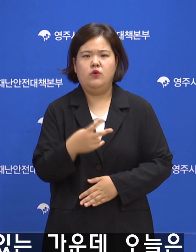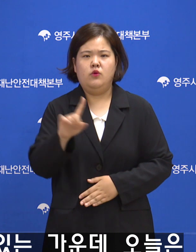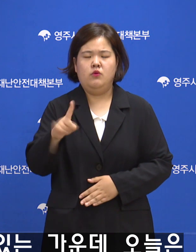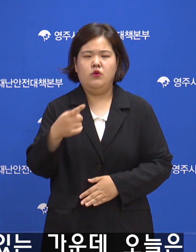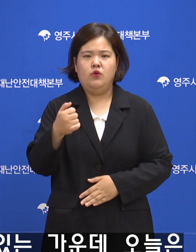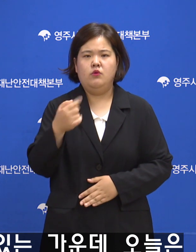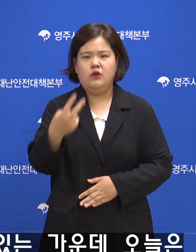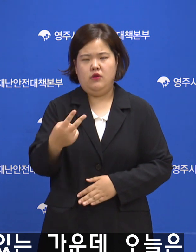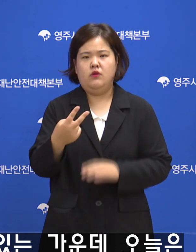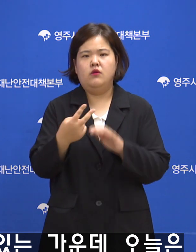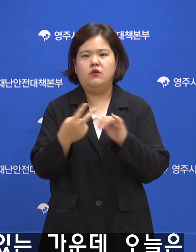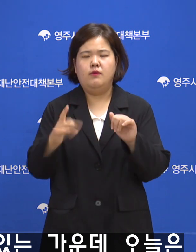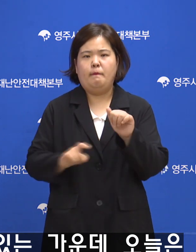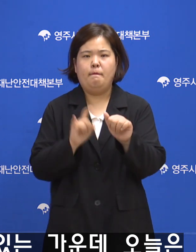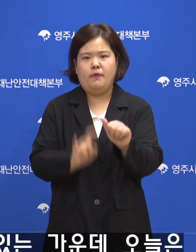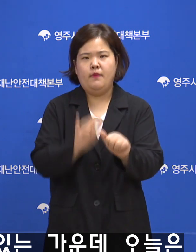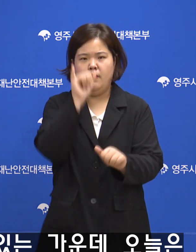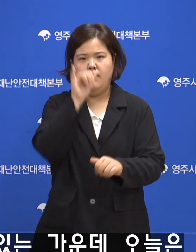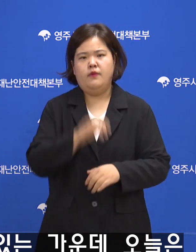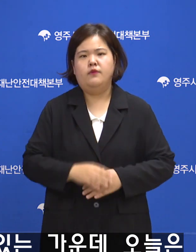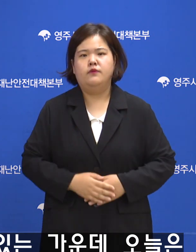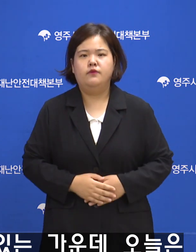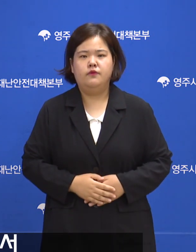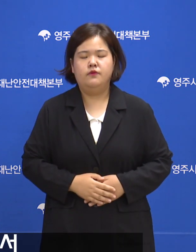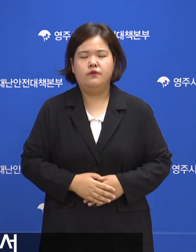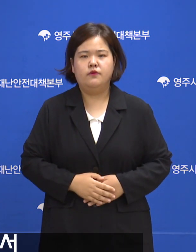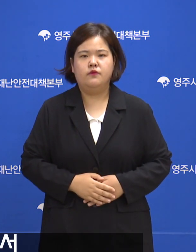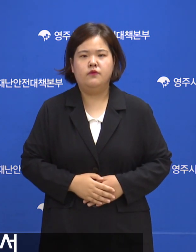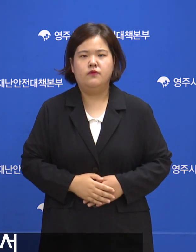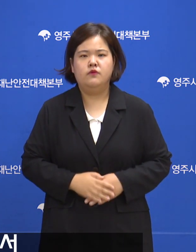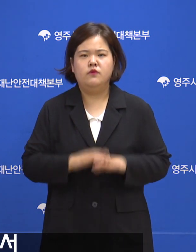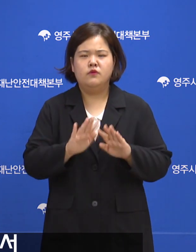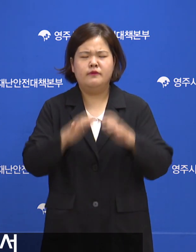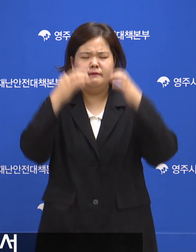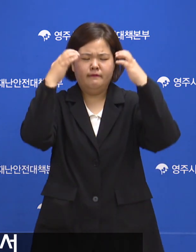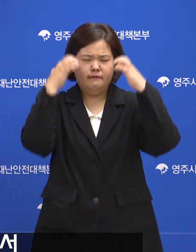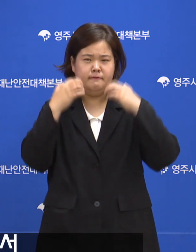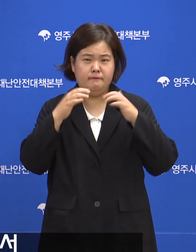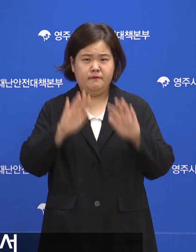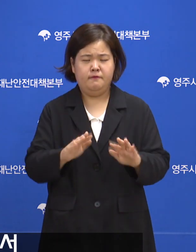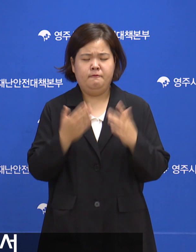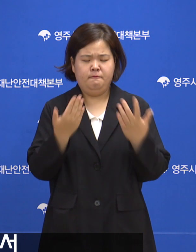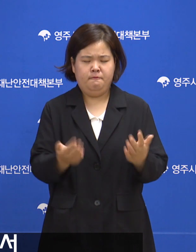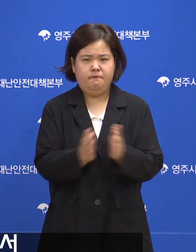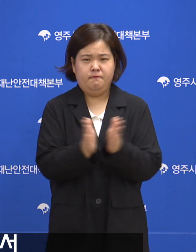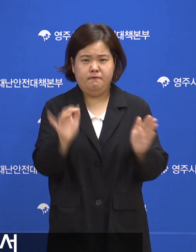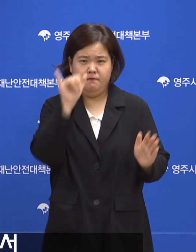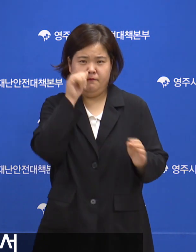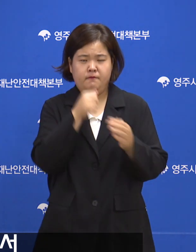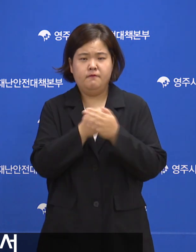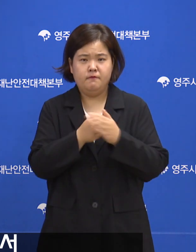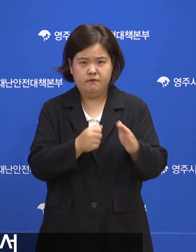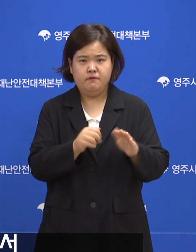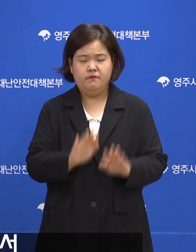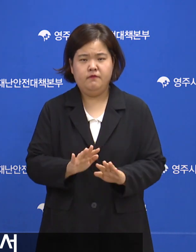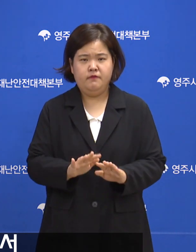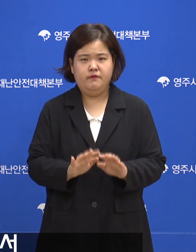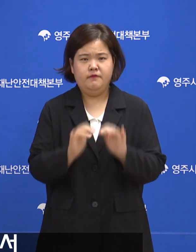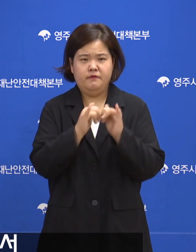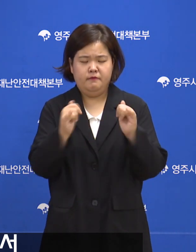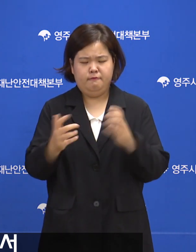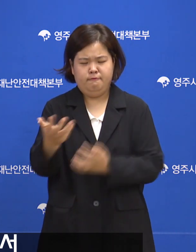2,000명이 넘는 확진자가 발생을 했습니다. 이는 여름 휴가철이 본격화되면서 인구의